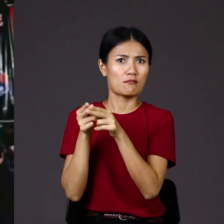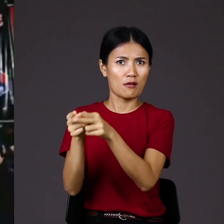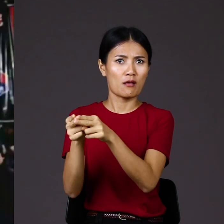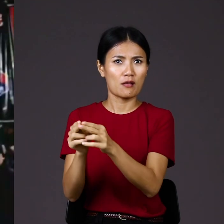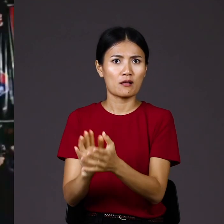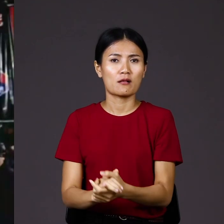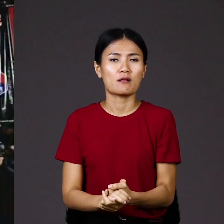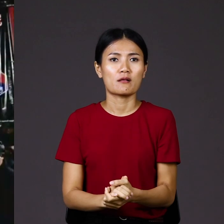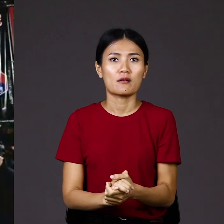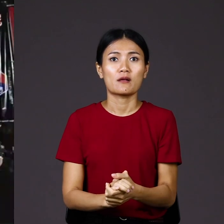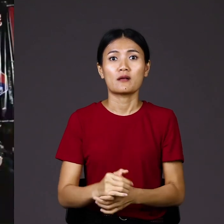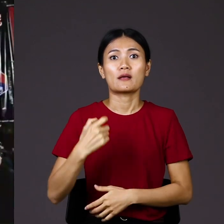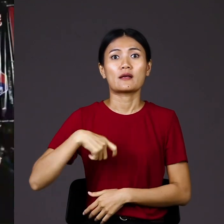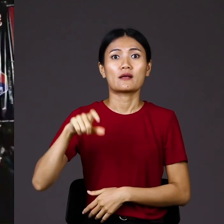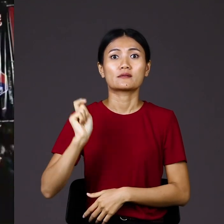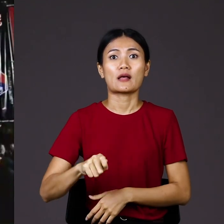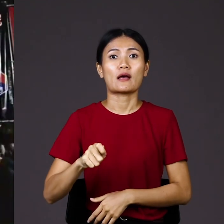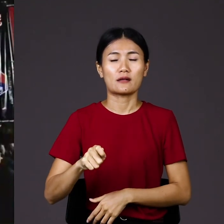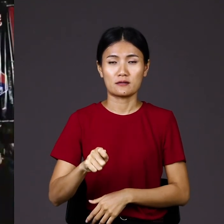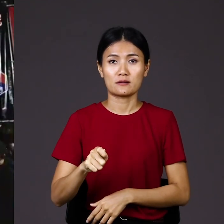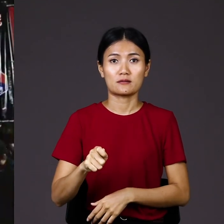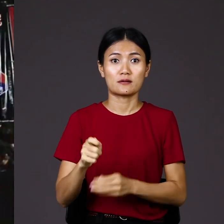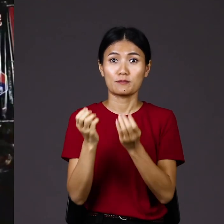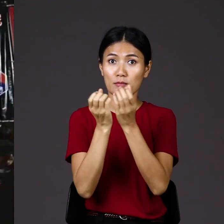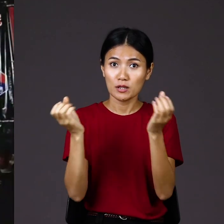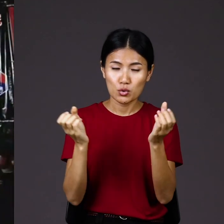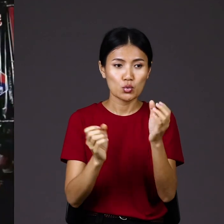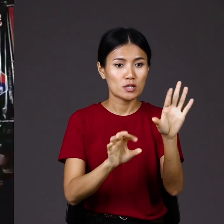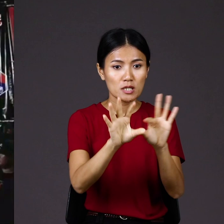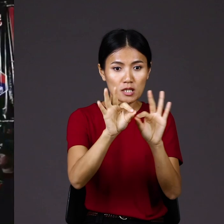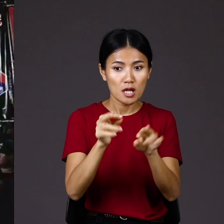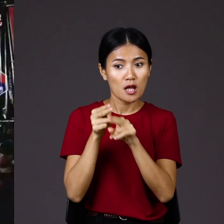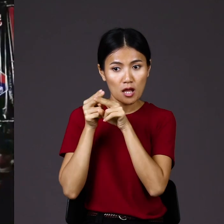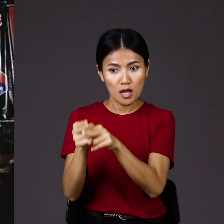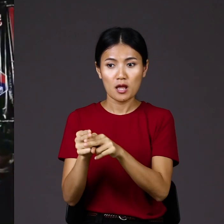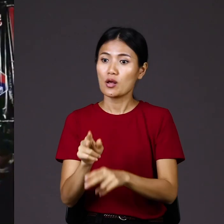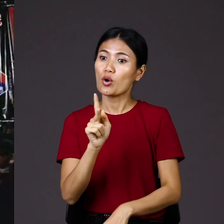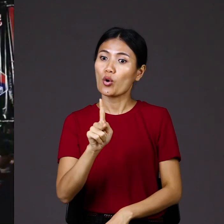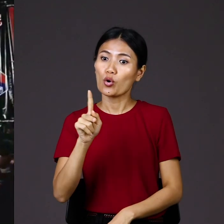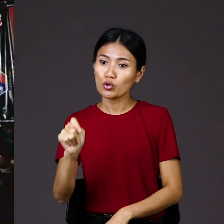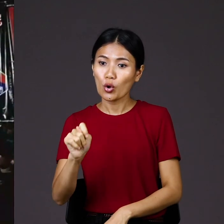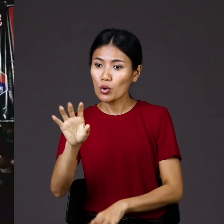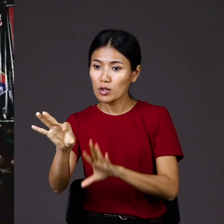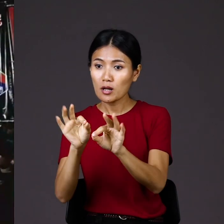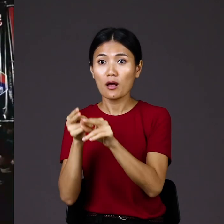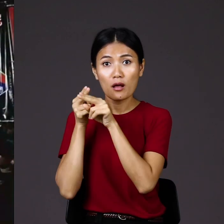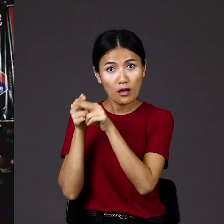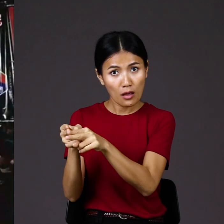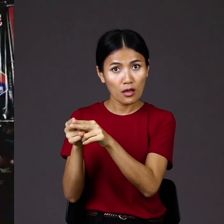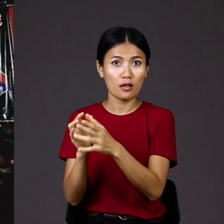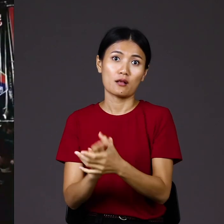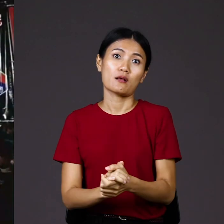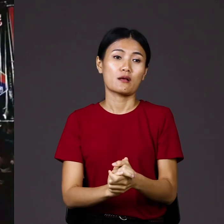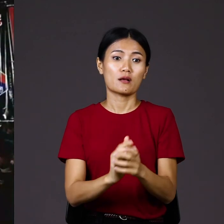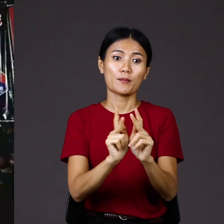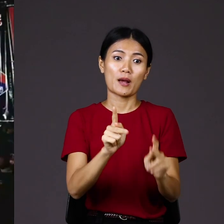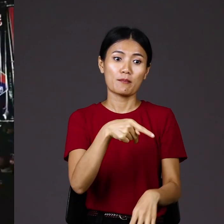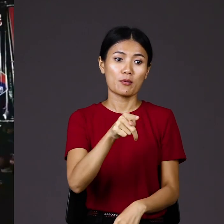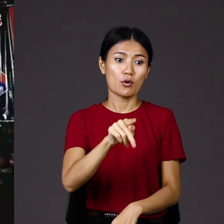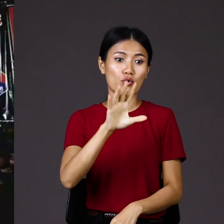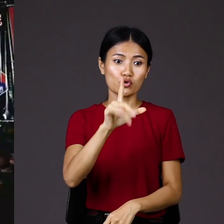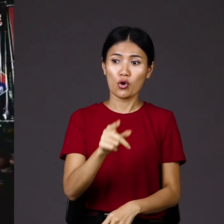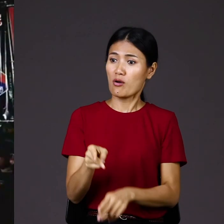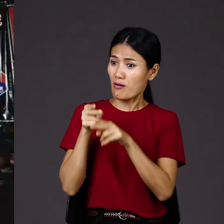ด้วยตัวเองพวกเขาแต่งตั้งตุลาการศาลรัฐธรรมนูญแต่งตั้งกกต.แต่งตั้งคณะกรรมการปป